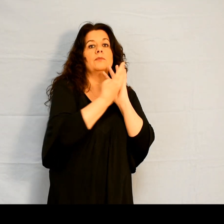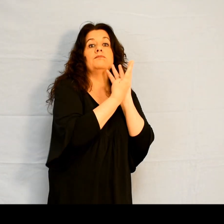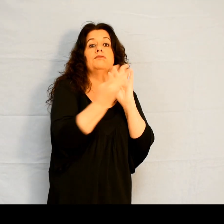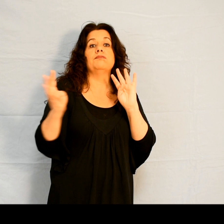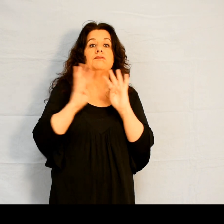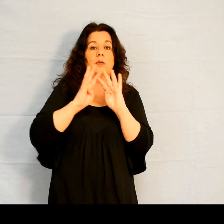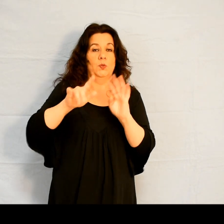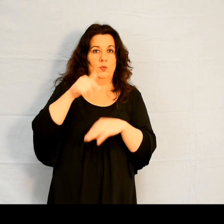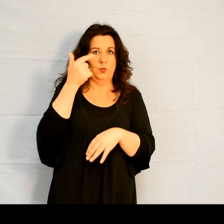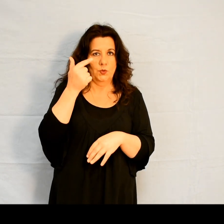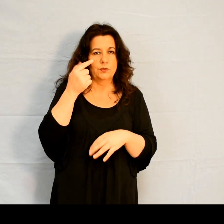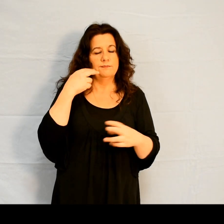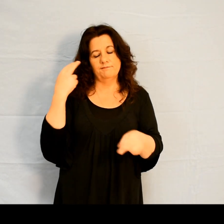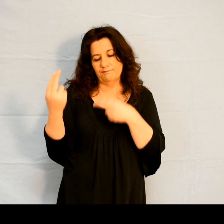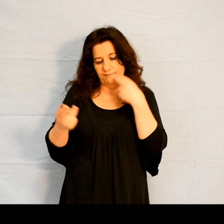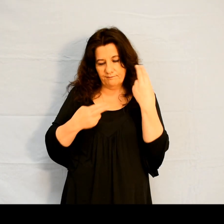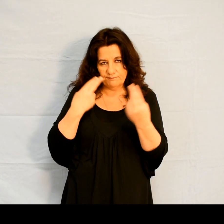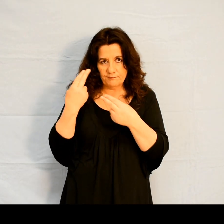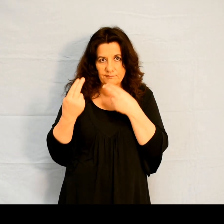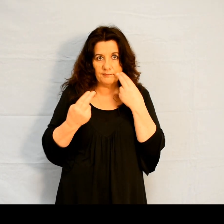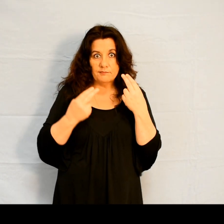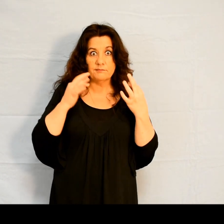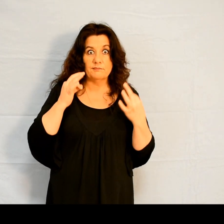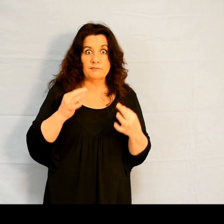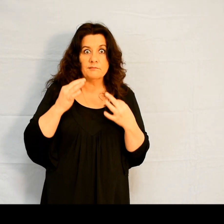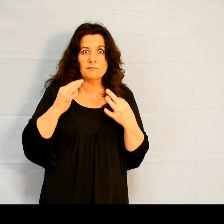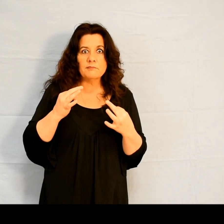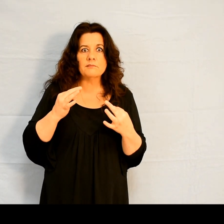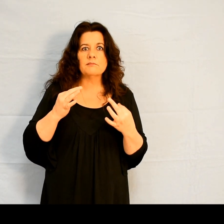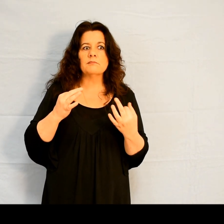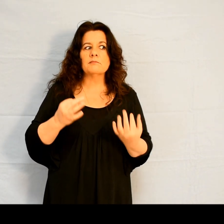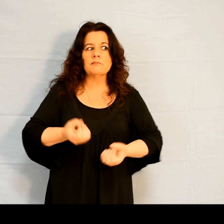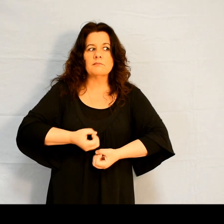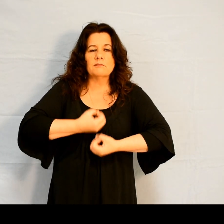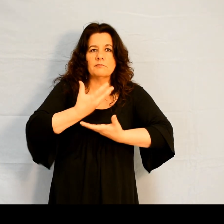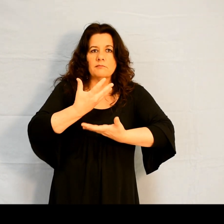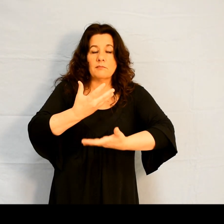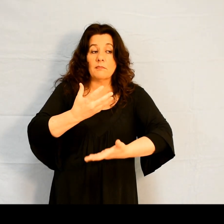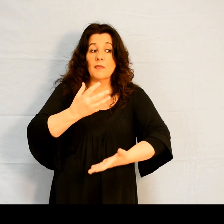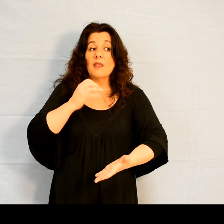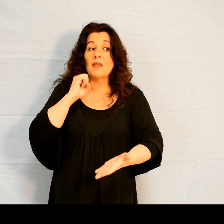déclara : « Amen, je vous le dis, l'un de vous va me livrer. »